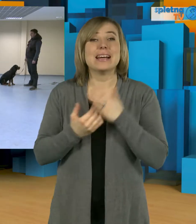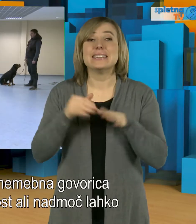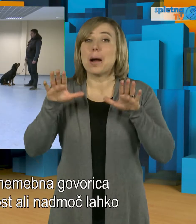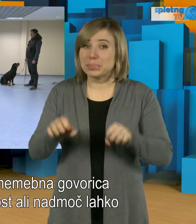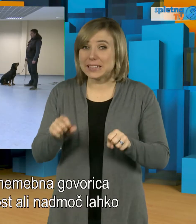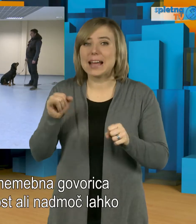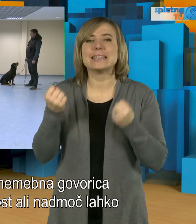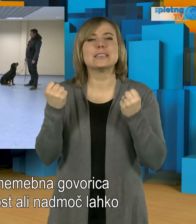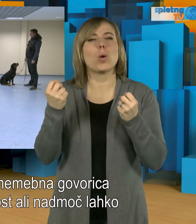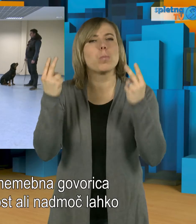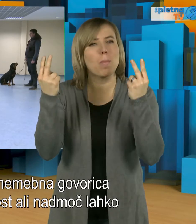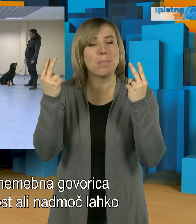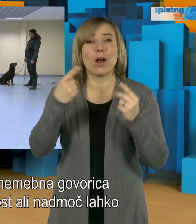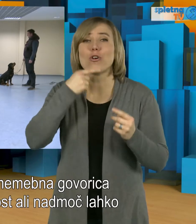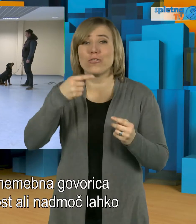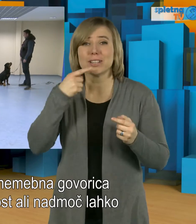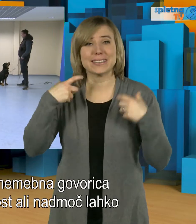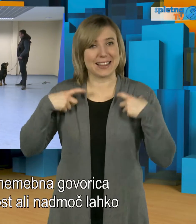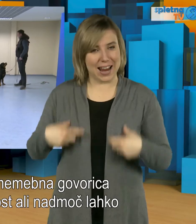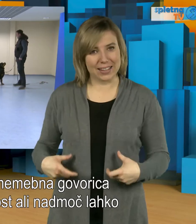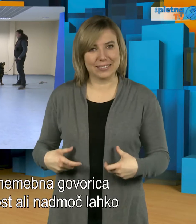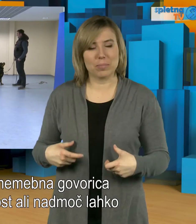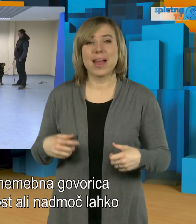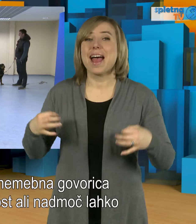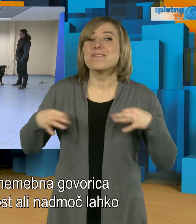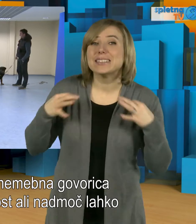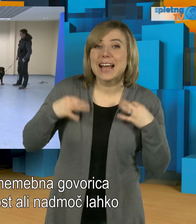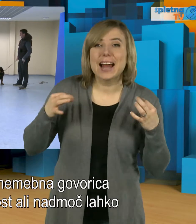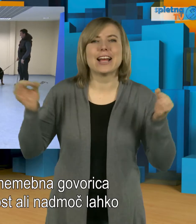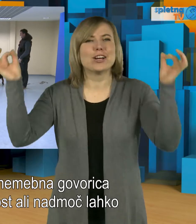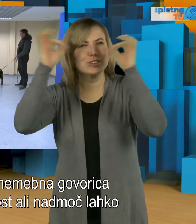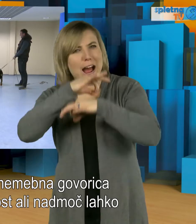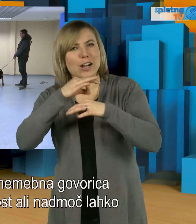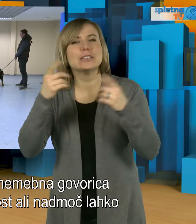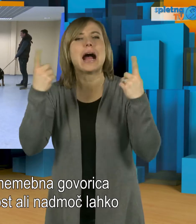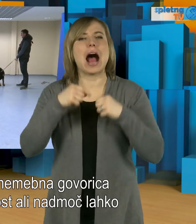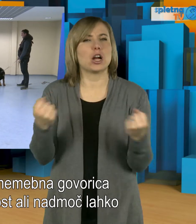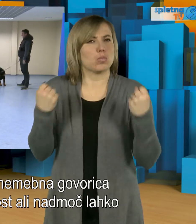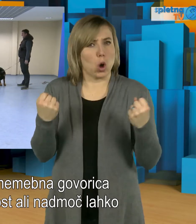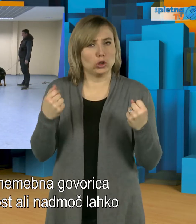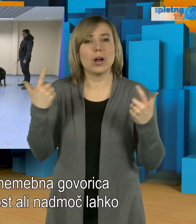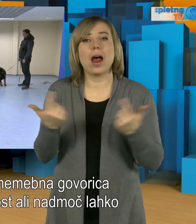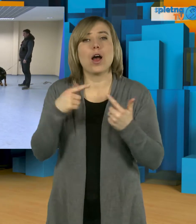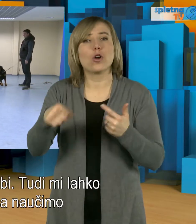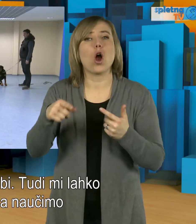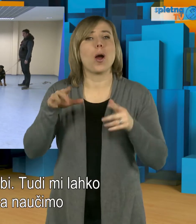Za pse je zelo pomembna govorica telesa. Veselje, žalost ali nadmoč lahko pes izraža le z